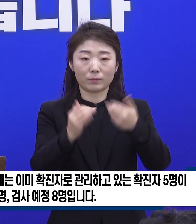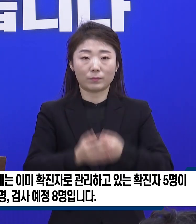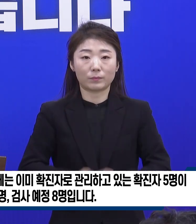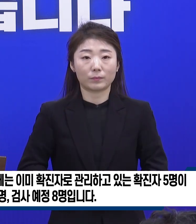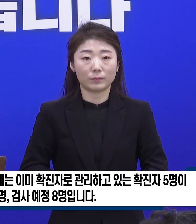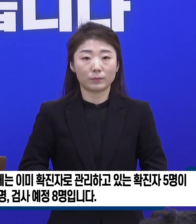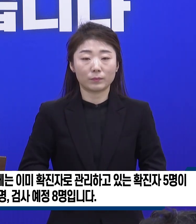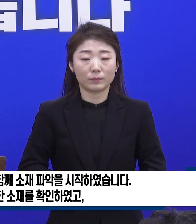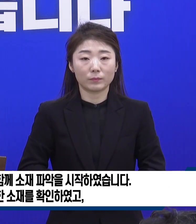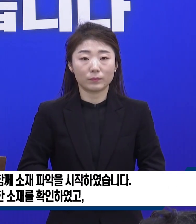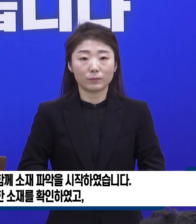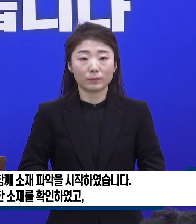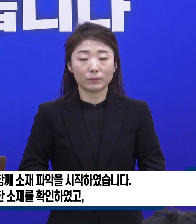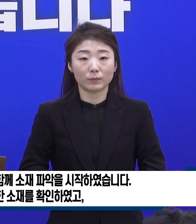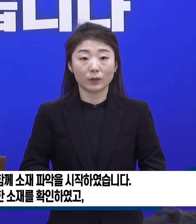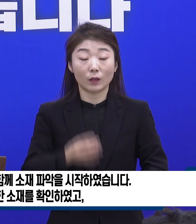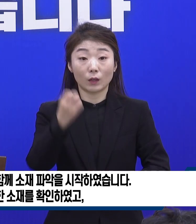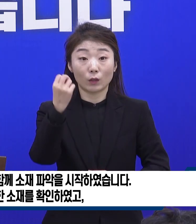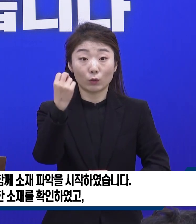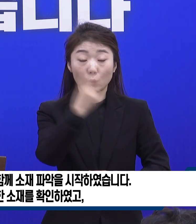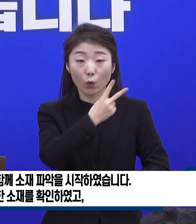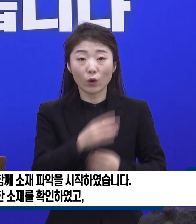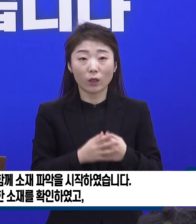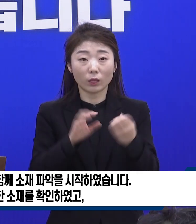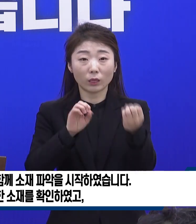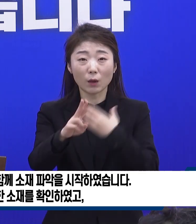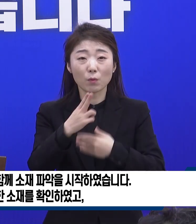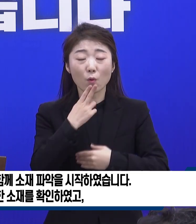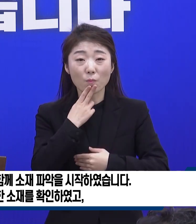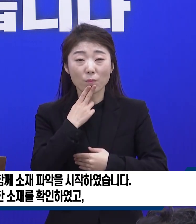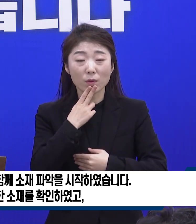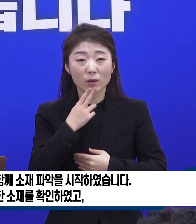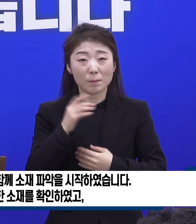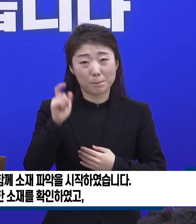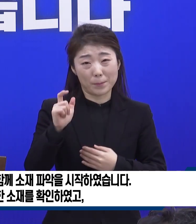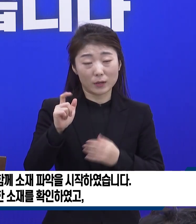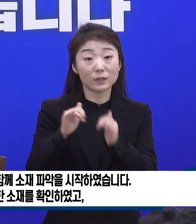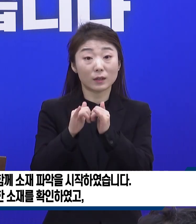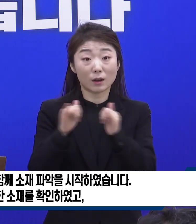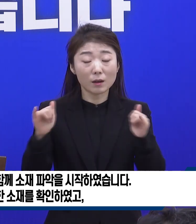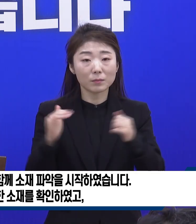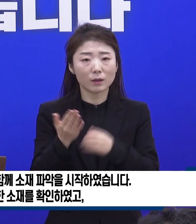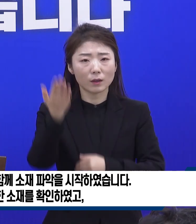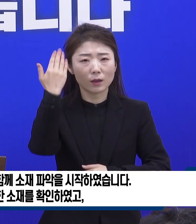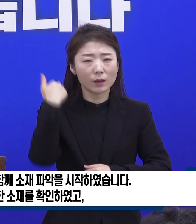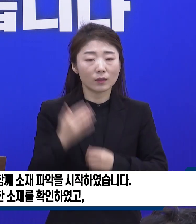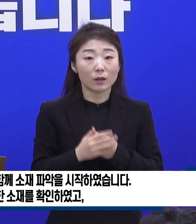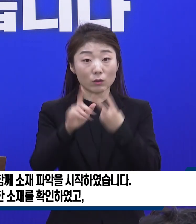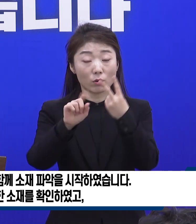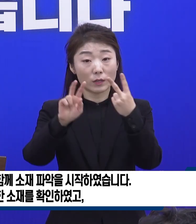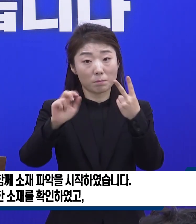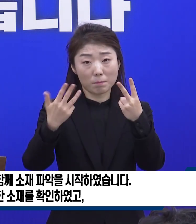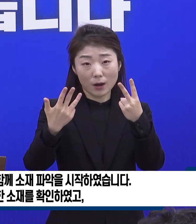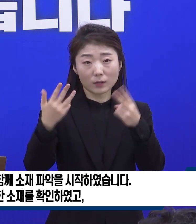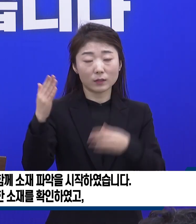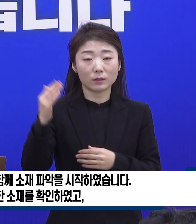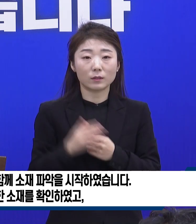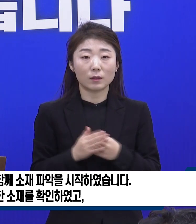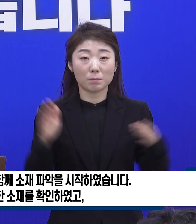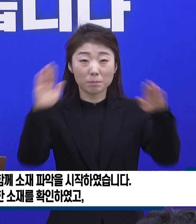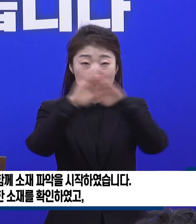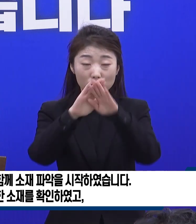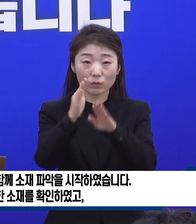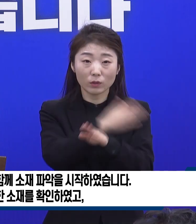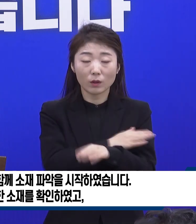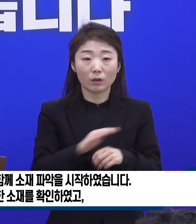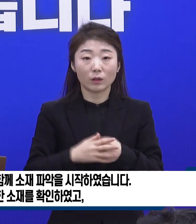8명입니다. 그리고 무응답자 93명에 대해서도 지난 28일 저녁부터 경남경찰청과